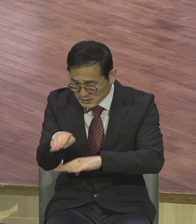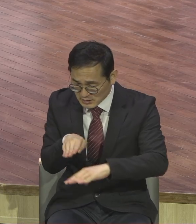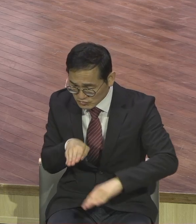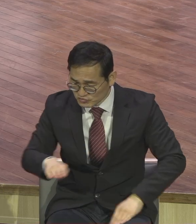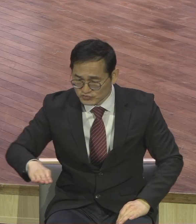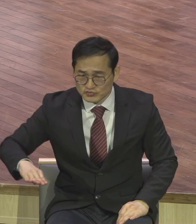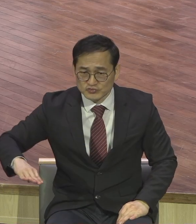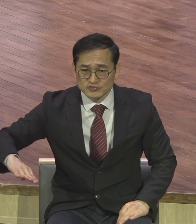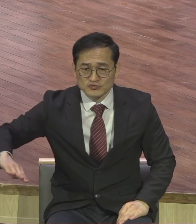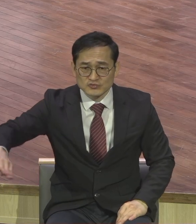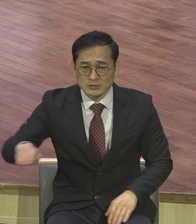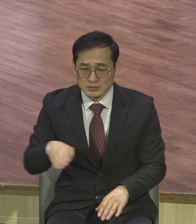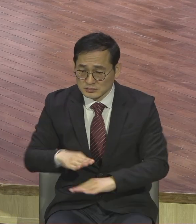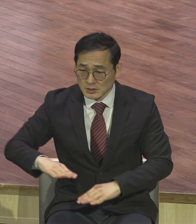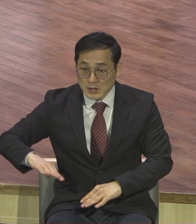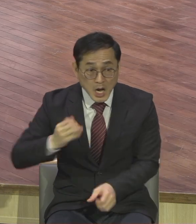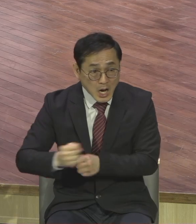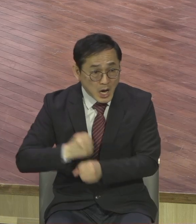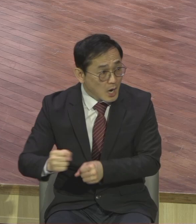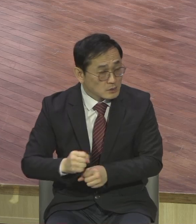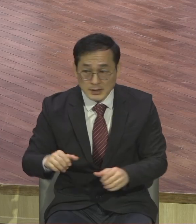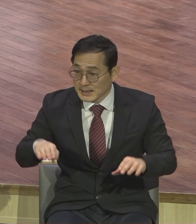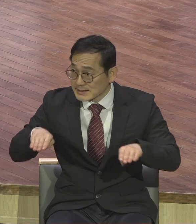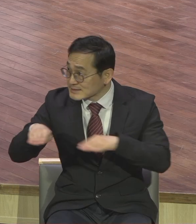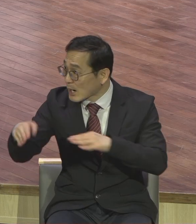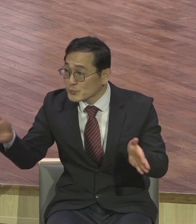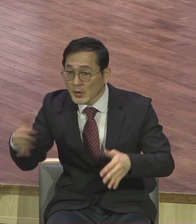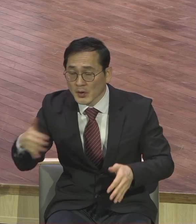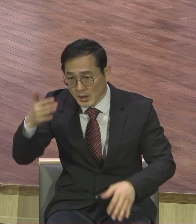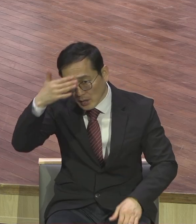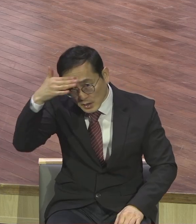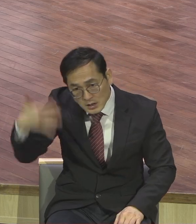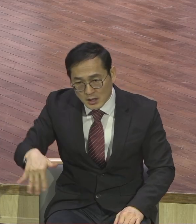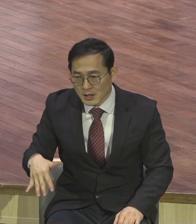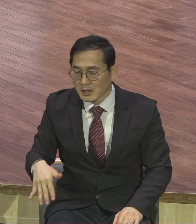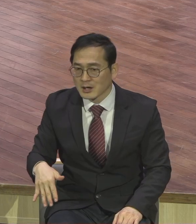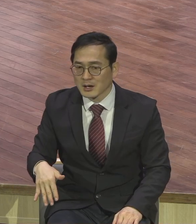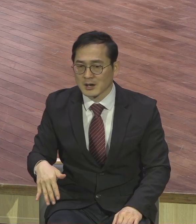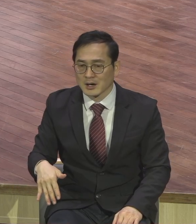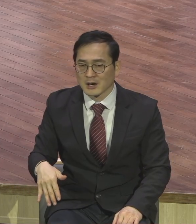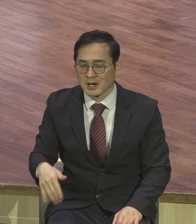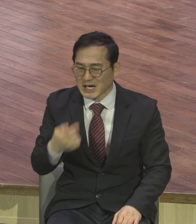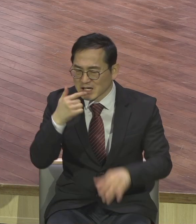와가지고 그래도 사고가 안 났는데 그때 이후로 내가